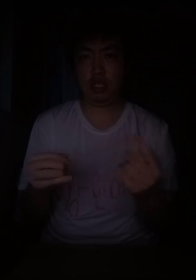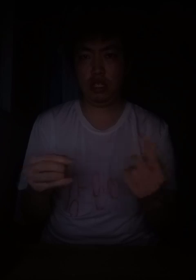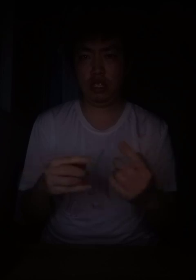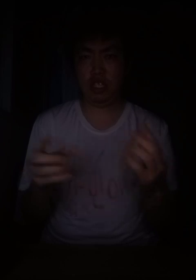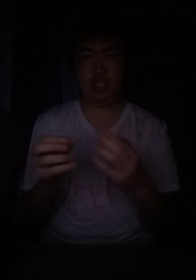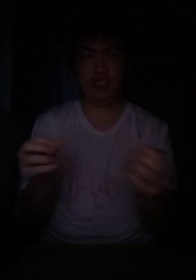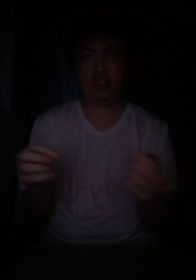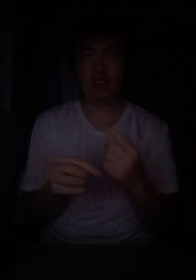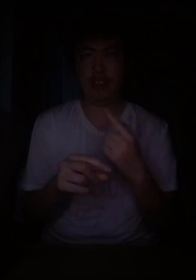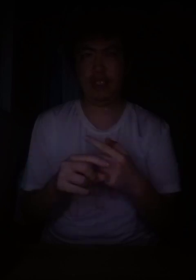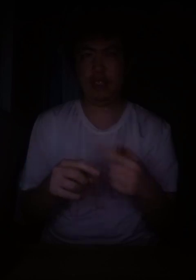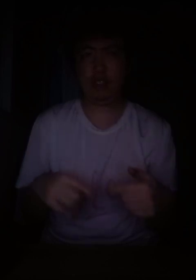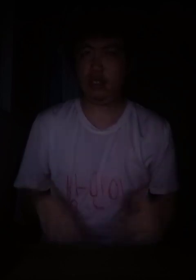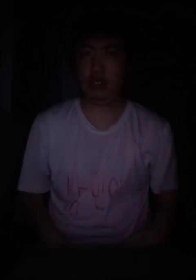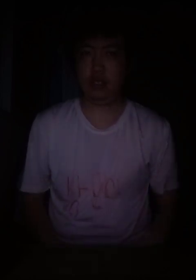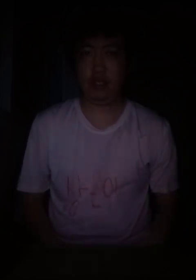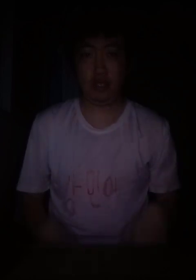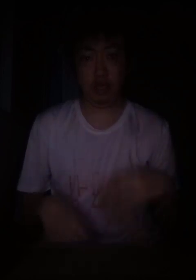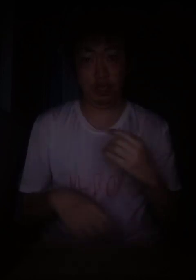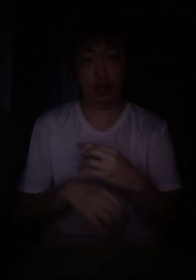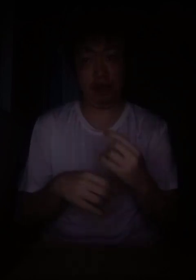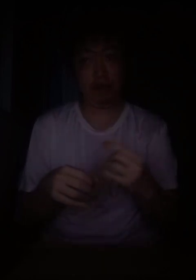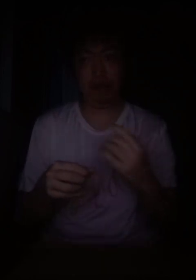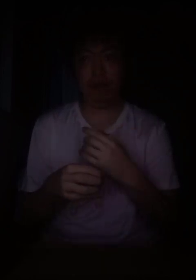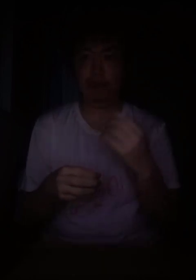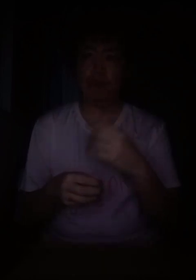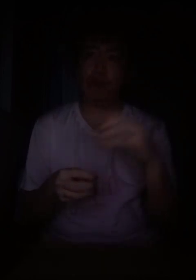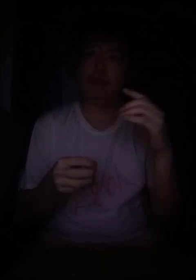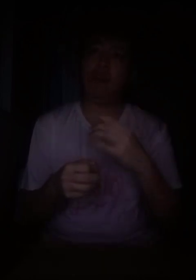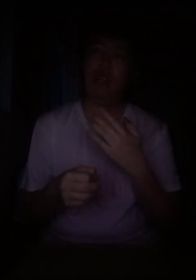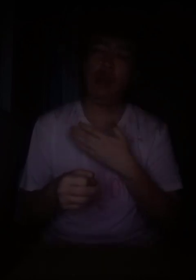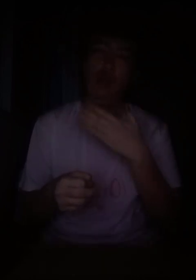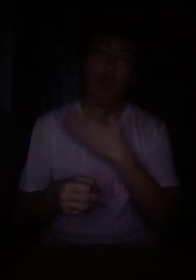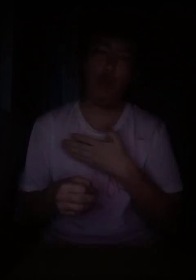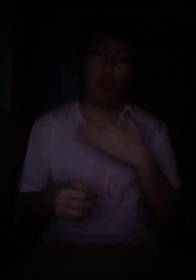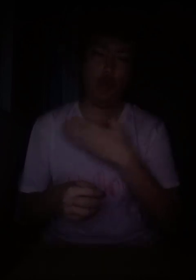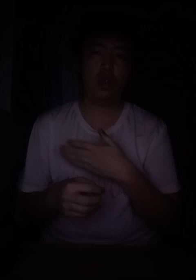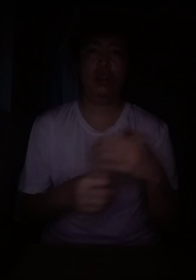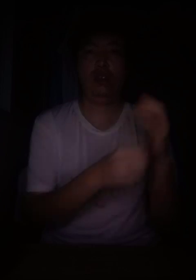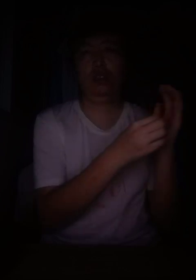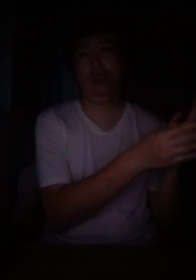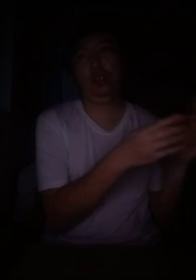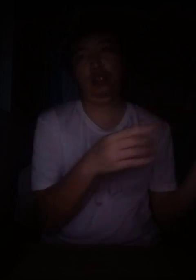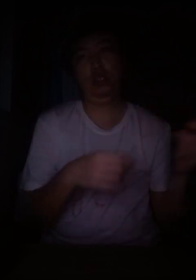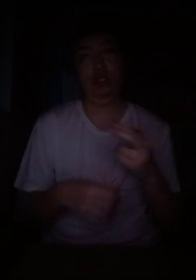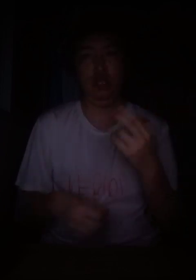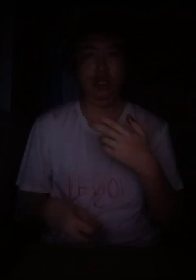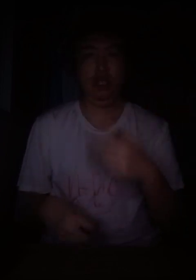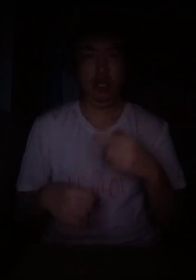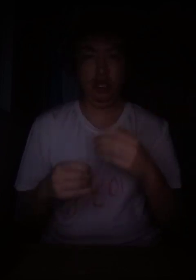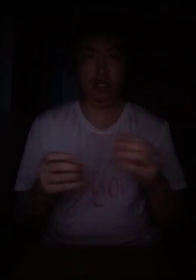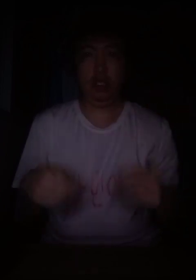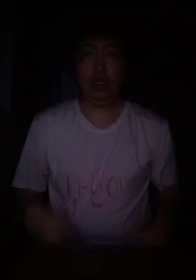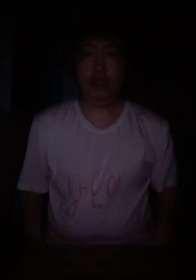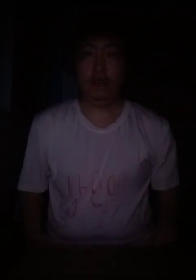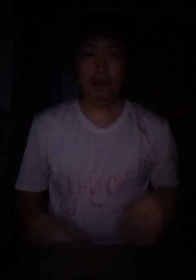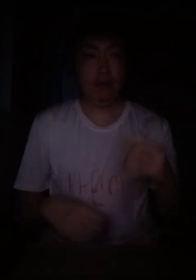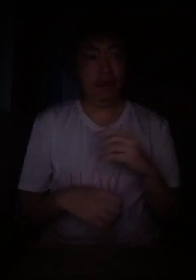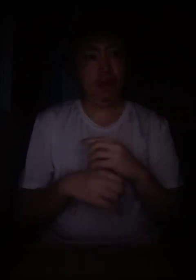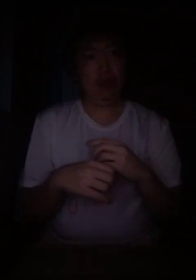수 없습니다. 주민들은 그나마 목숨 건진 게 다행이라고 서로 위로했습니다. 제방을 넘어온 물은 아파트 주변을